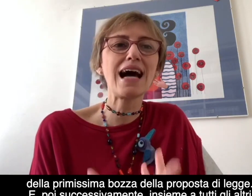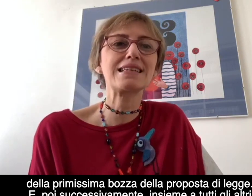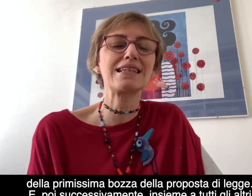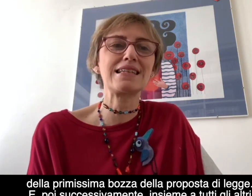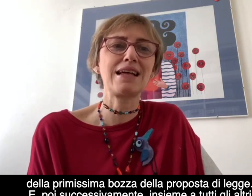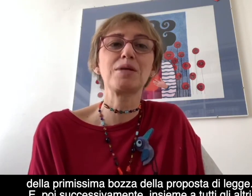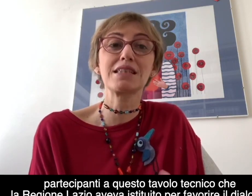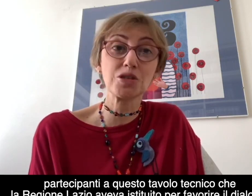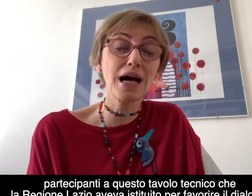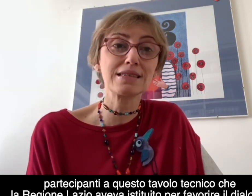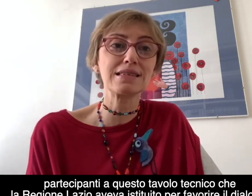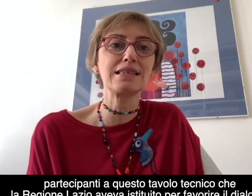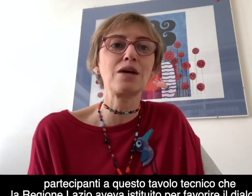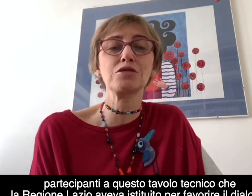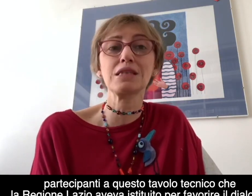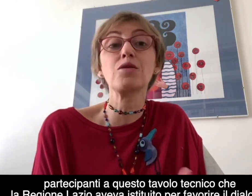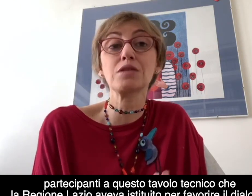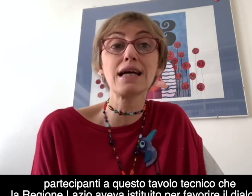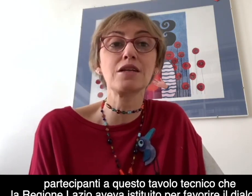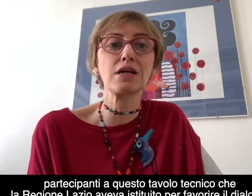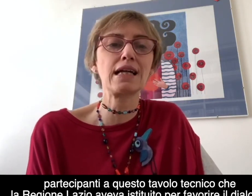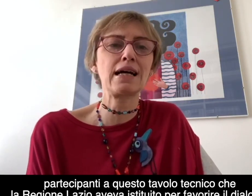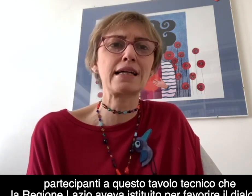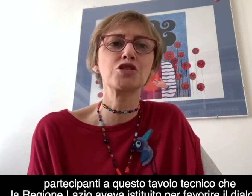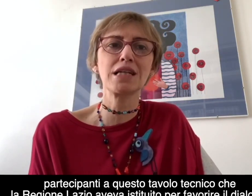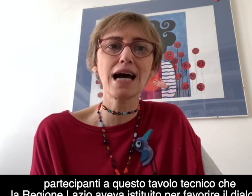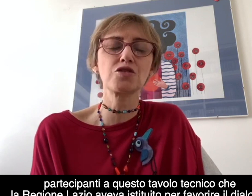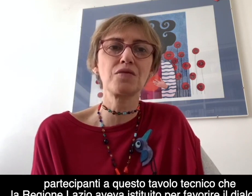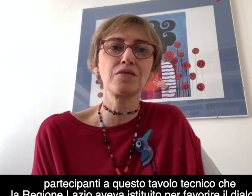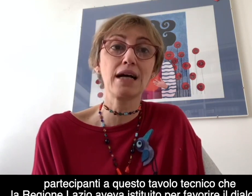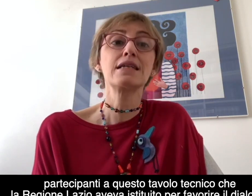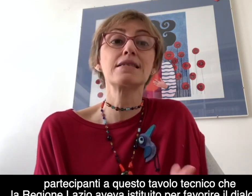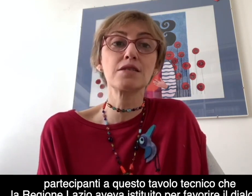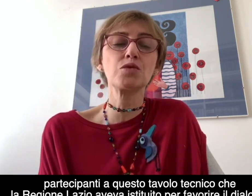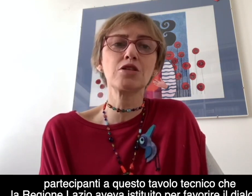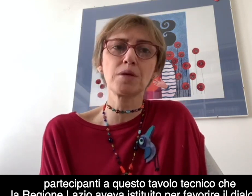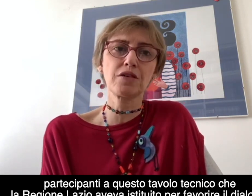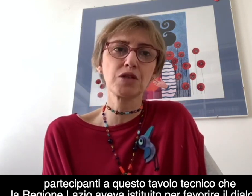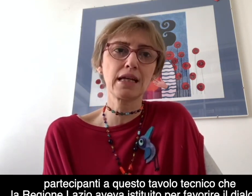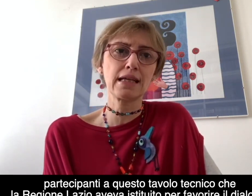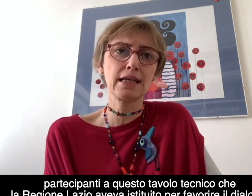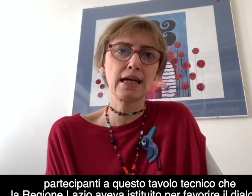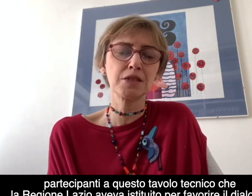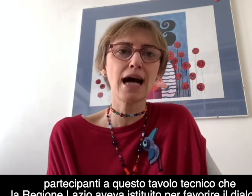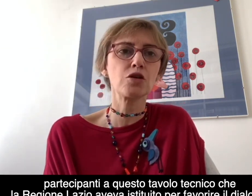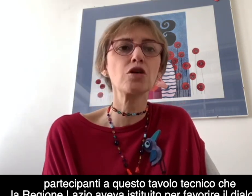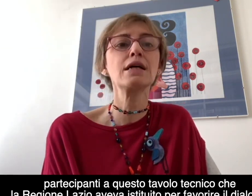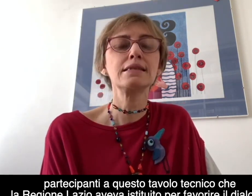partecipanti a questo tavolo tecnico che la regione lazio aveva istituito per favorire il dialogo di